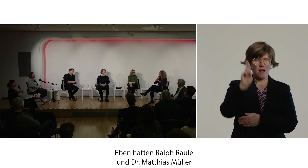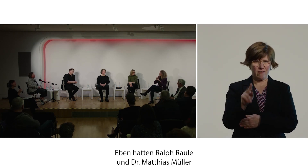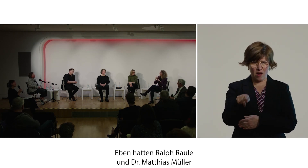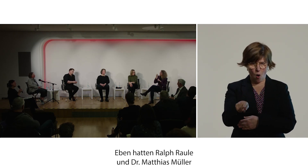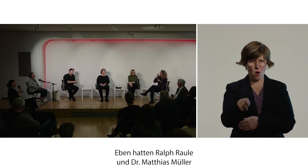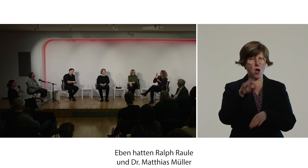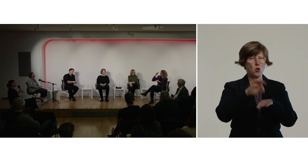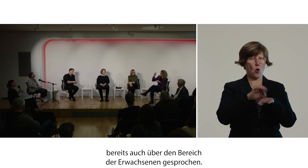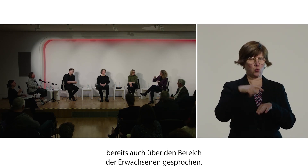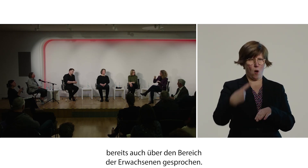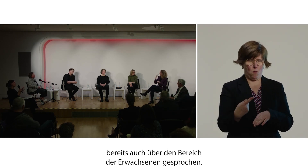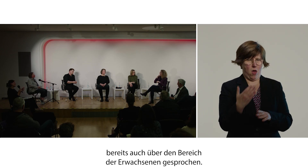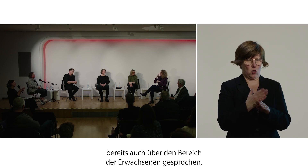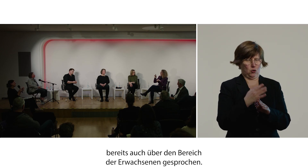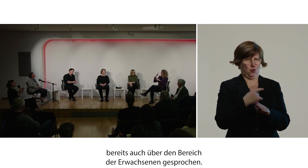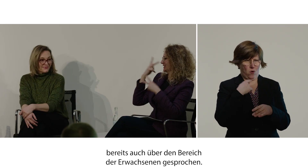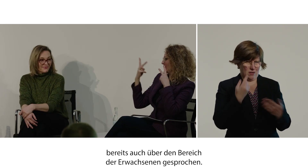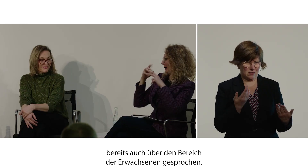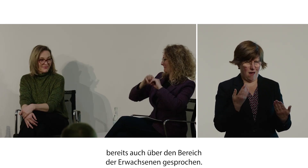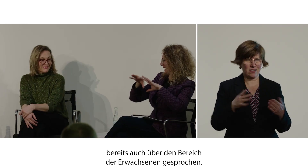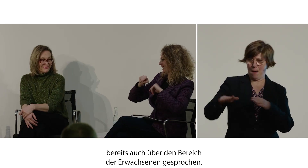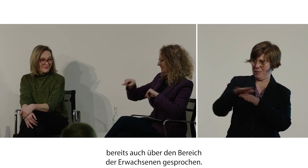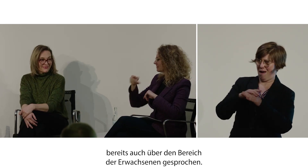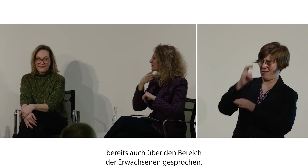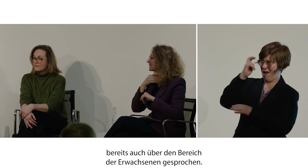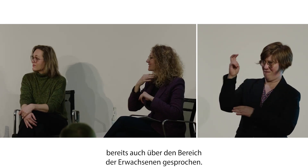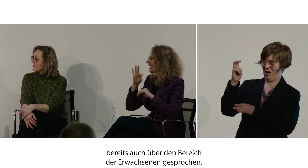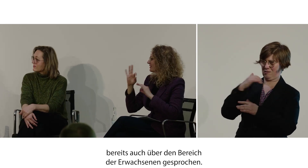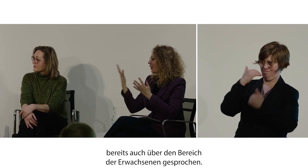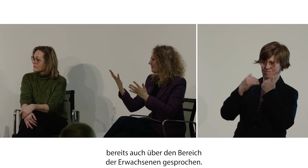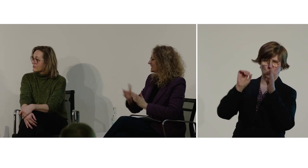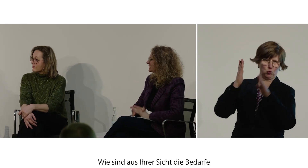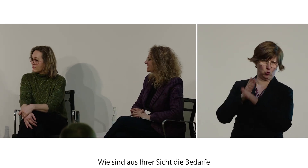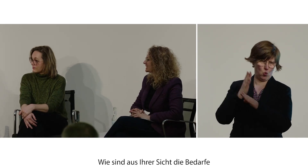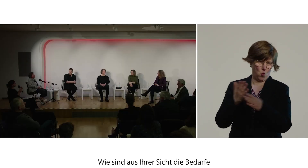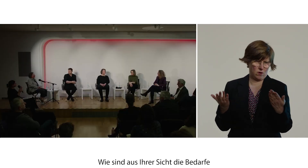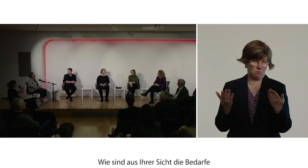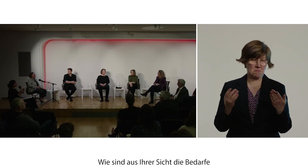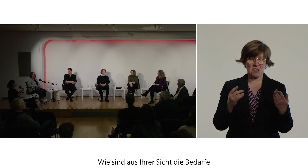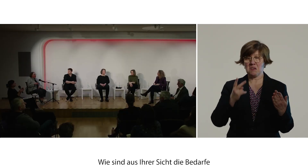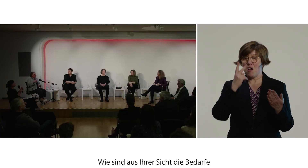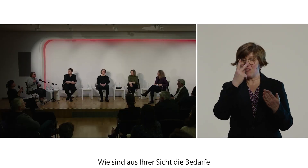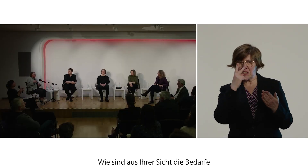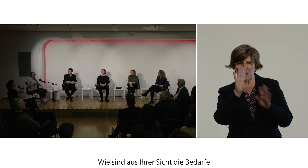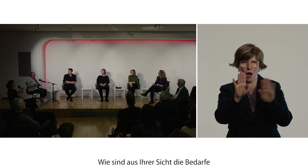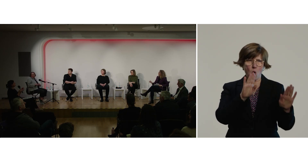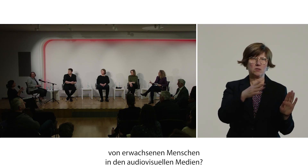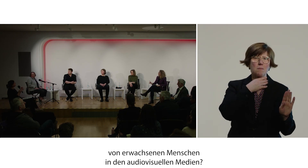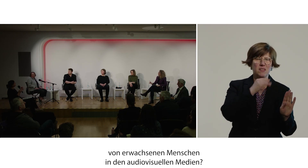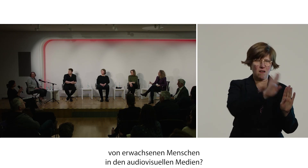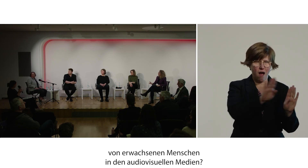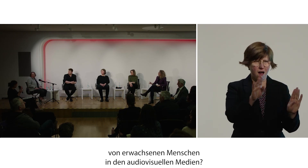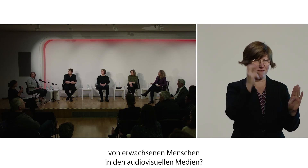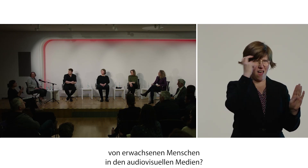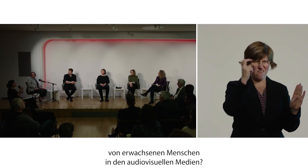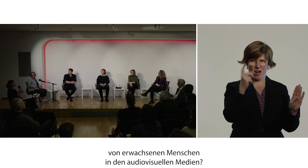und Dr. Matthias Müller bereits auch über den Bereich der Erwachsenen gesprochen. Wie ist aus Ihrer Sicht die Bedarfe von